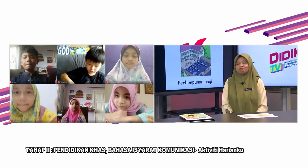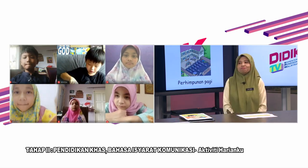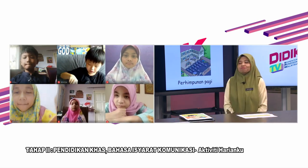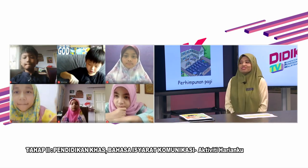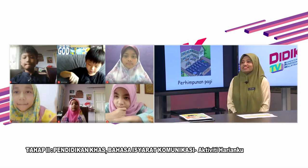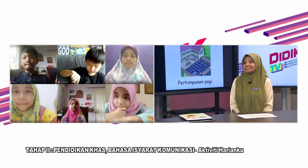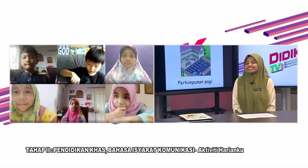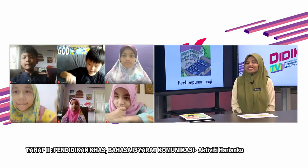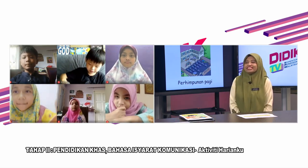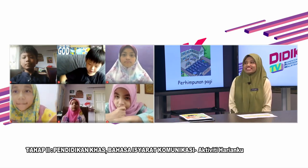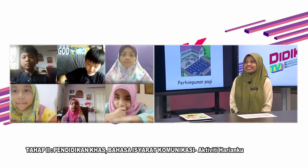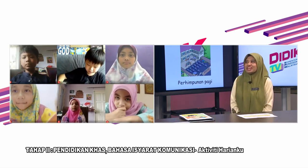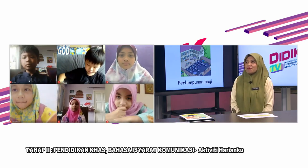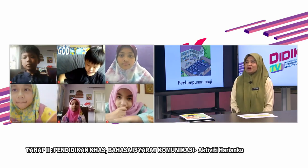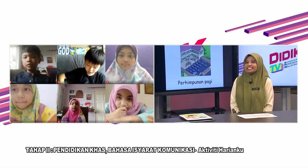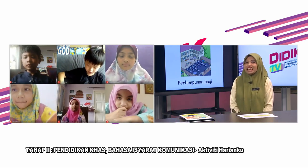Macam mana?